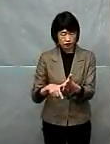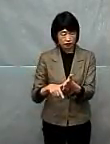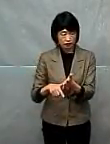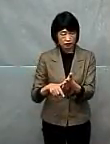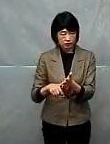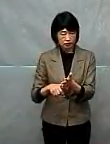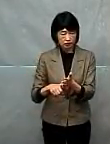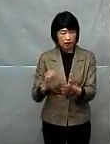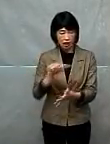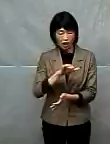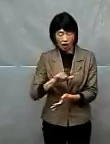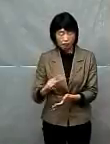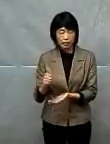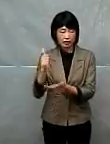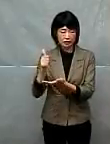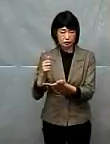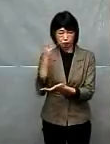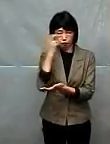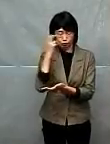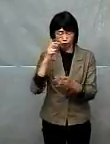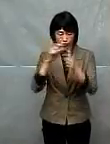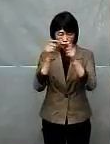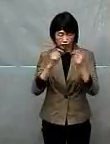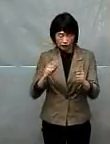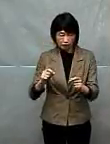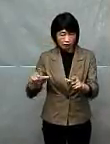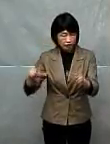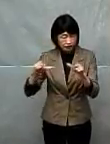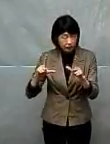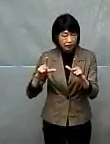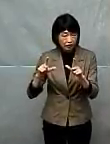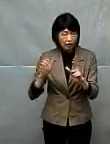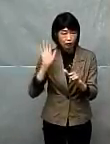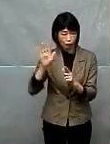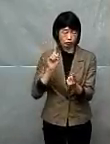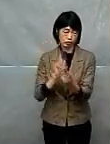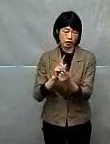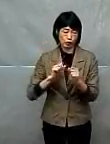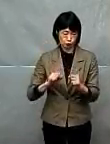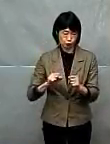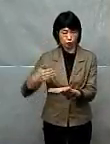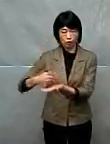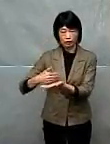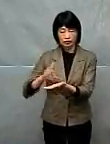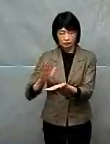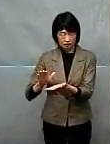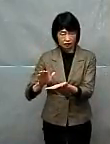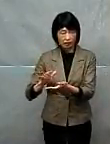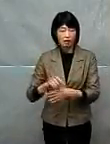査結果を待って対応するとおっしゃっていましたが、これらの